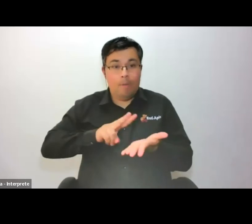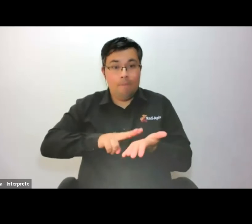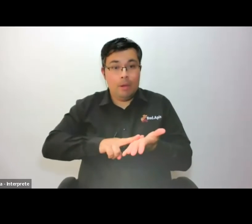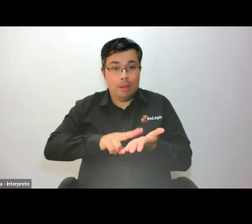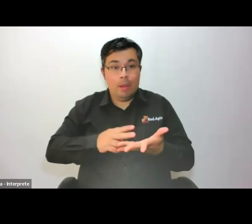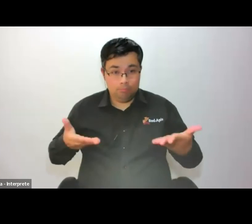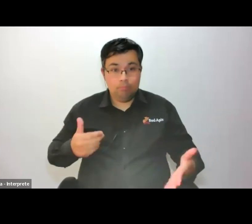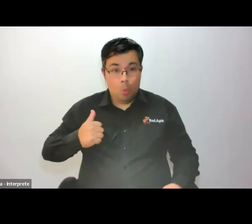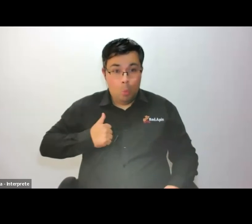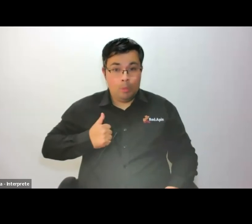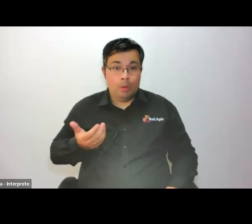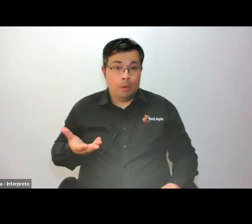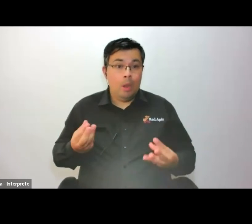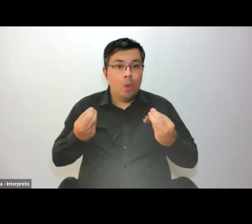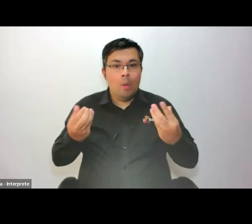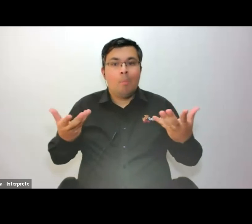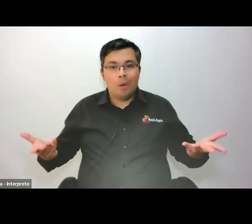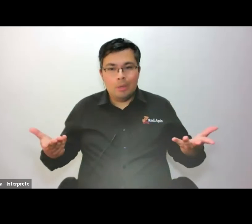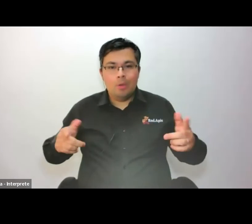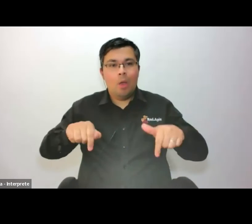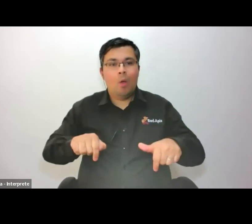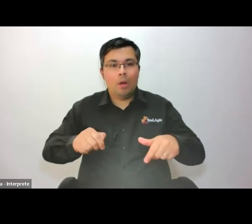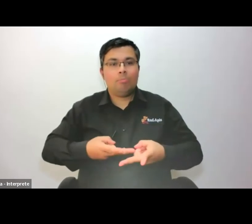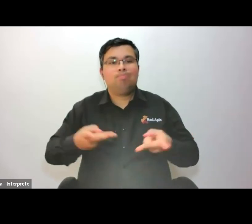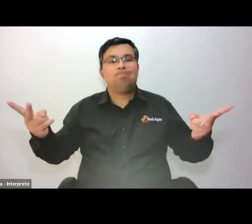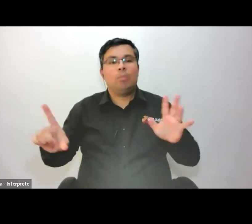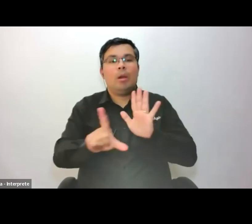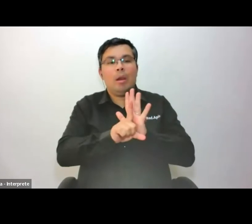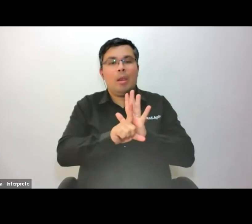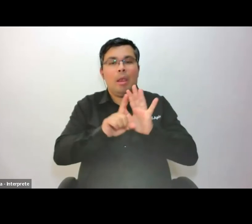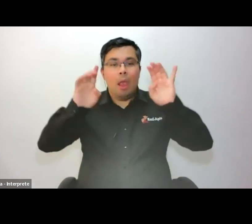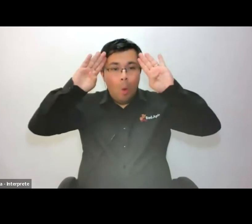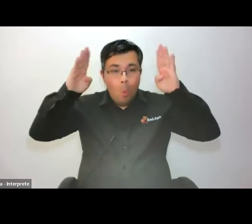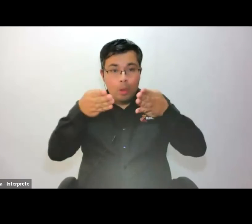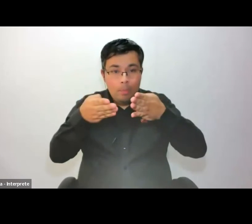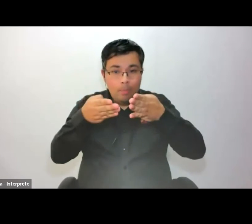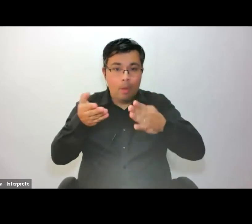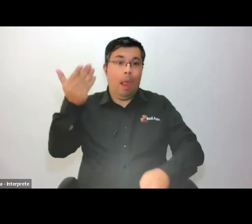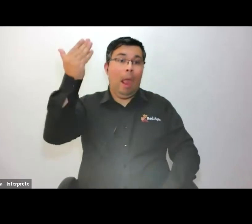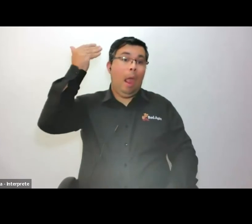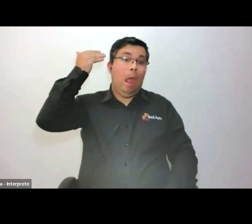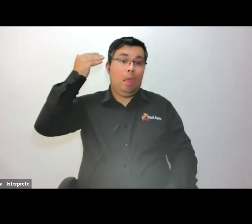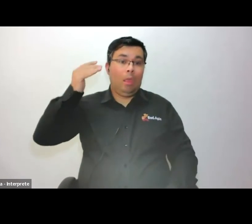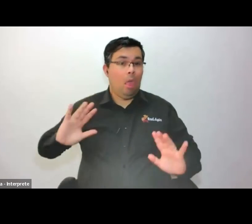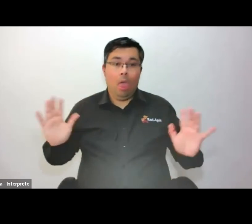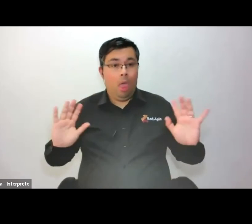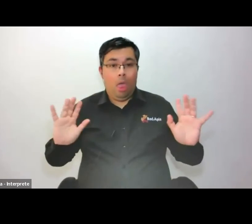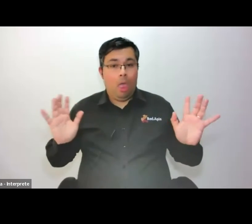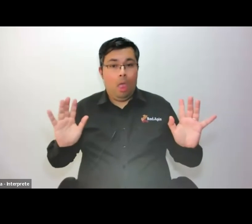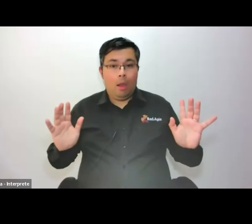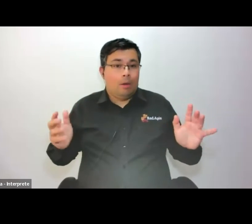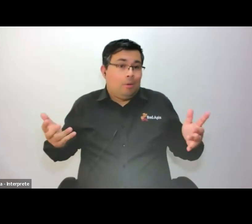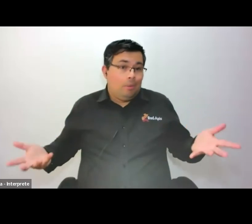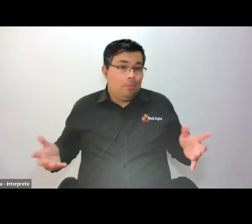pasando. Si por eso salió la ley de autismo. No pasaba ya. Y como no pasaba, las